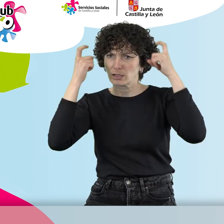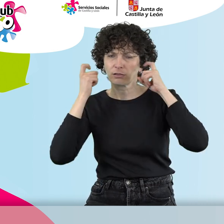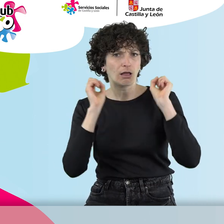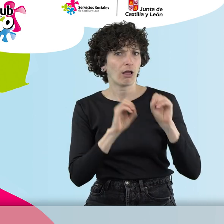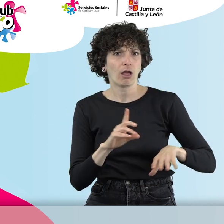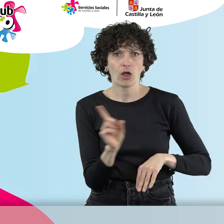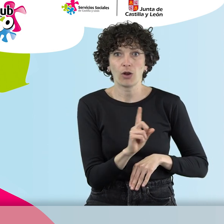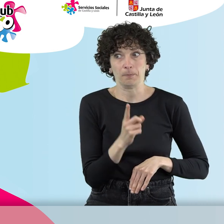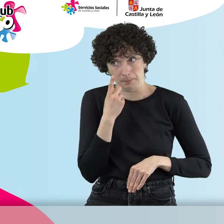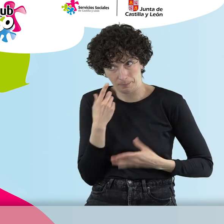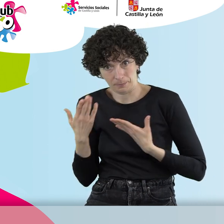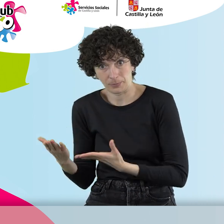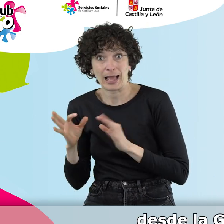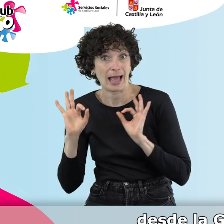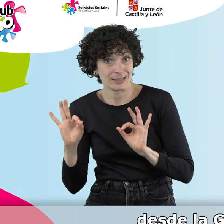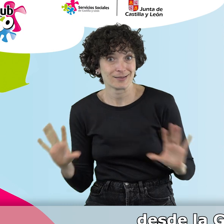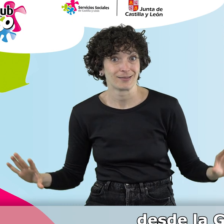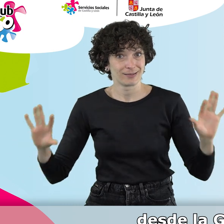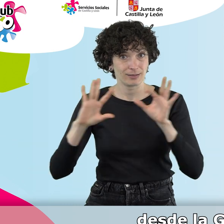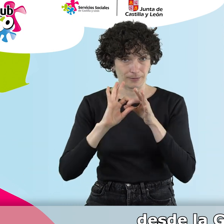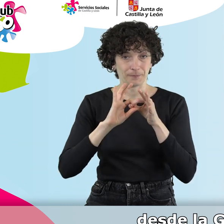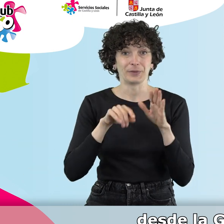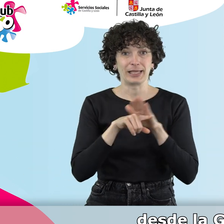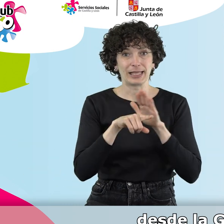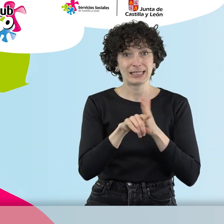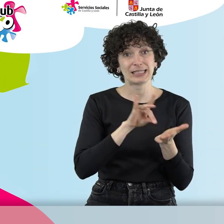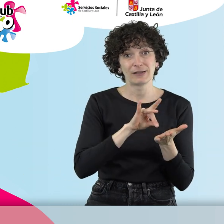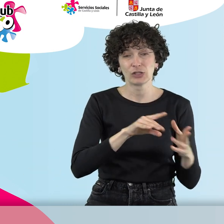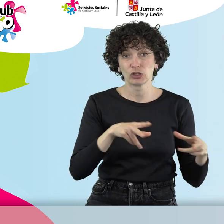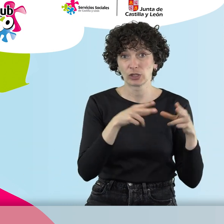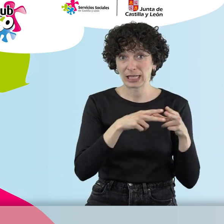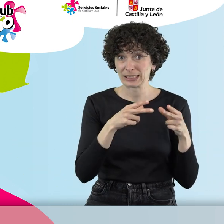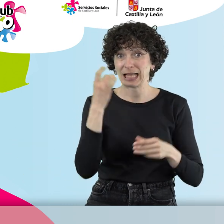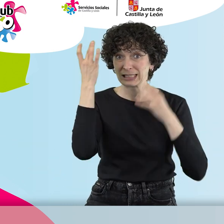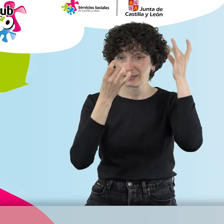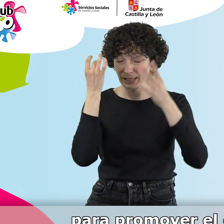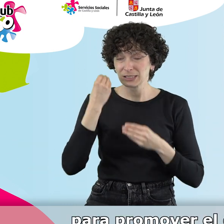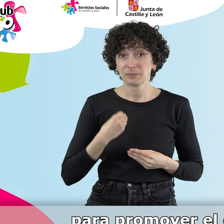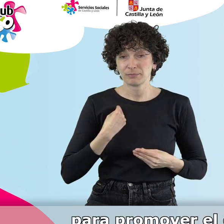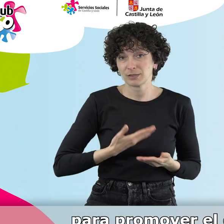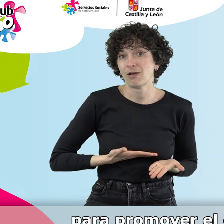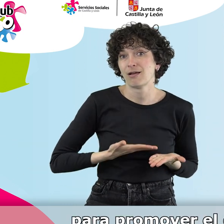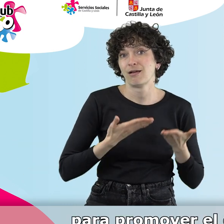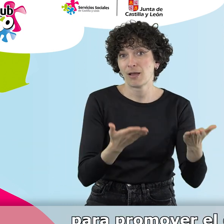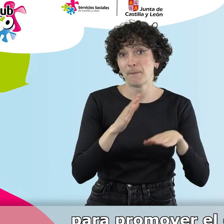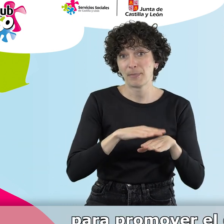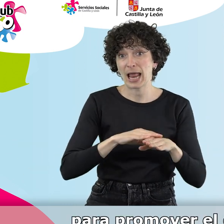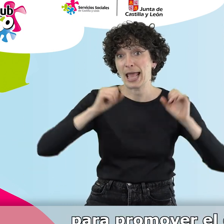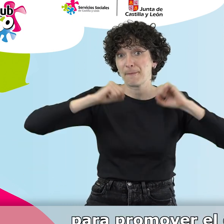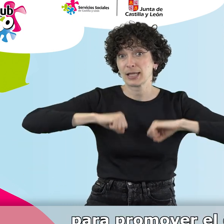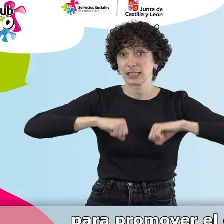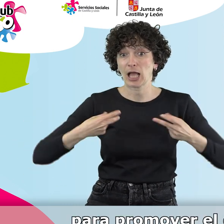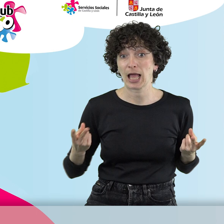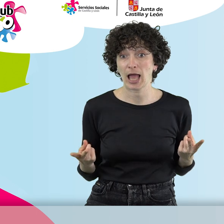no dejarlo. Pues en esta línea, desde la Gerencia de Servicios Sociales, se facilita estas actividades para promover el envejecimiento activo